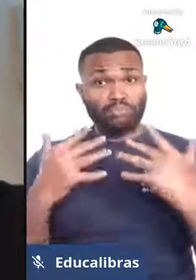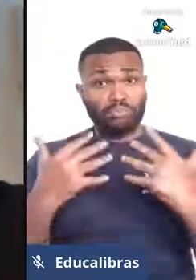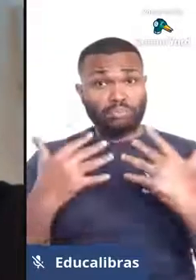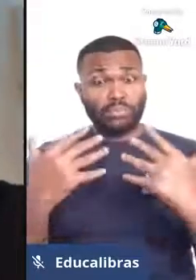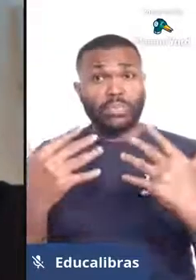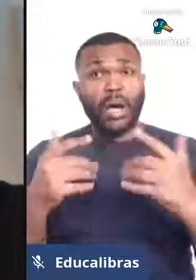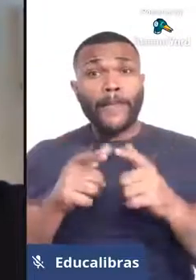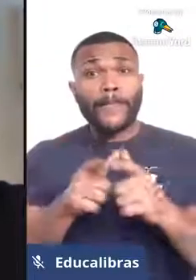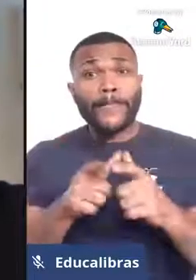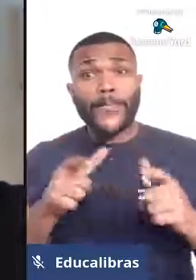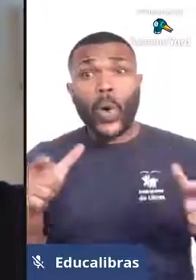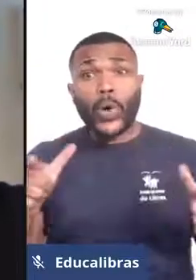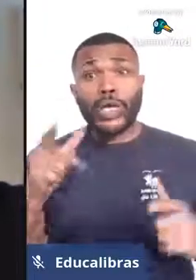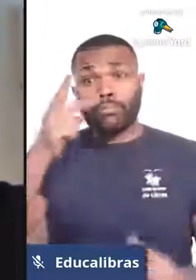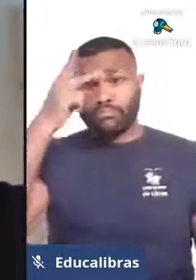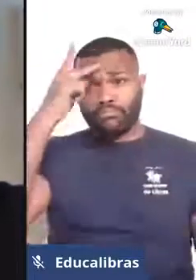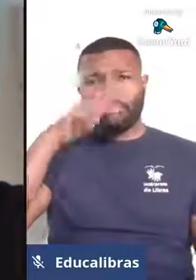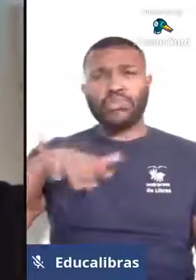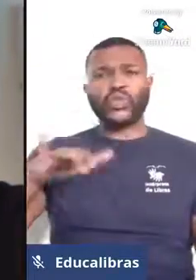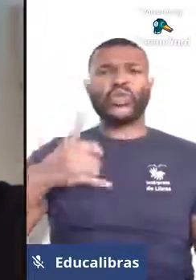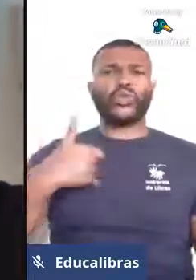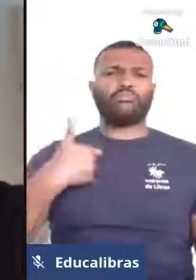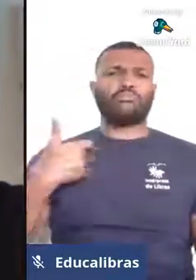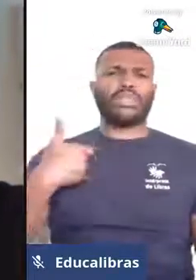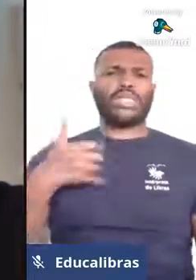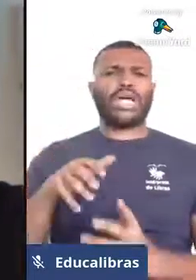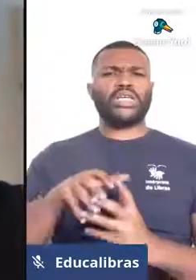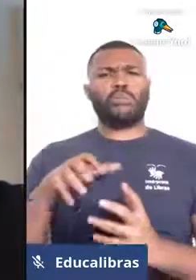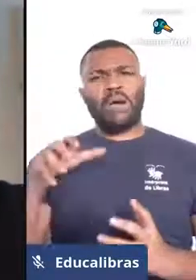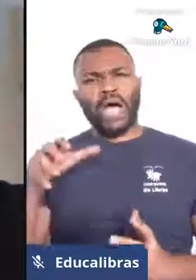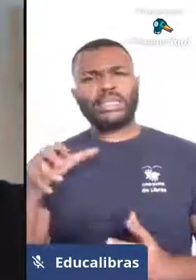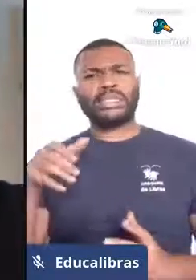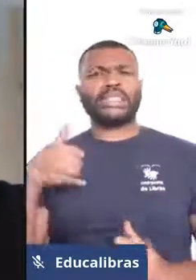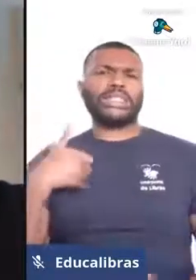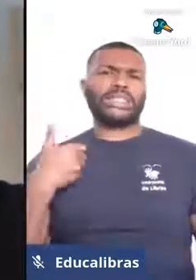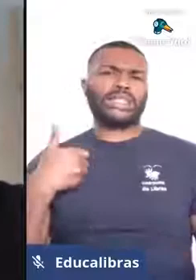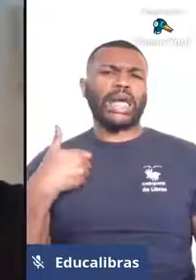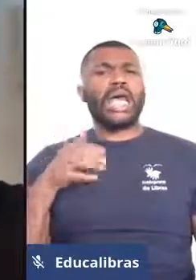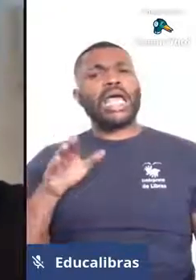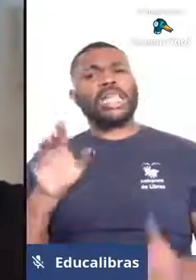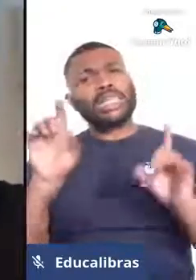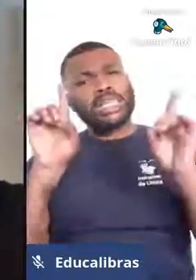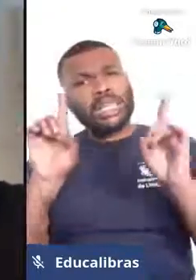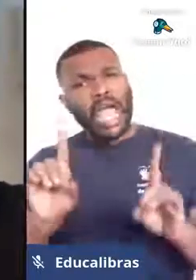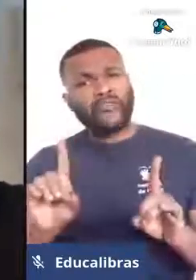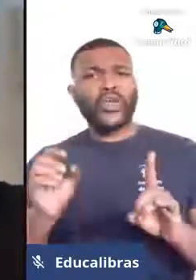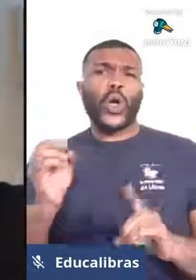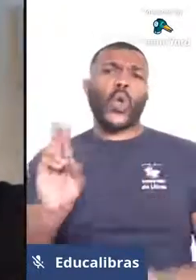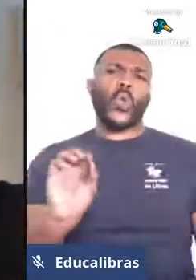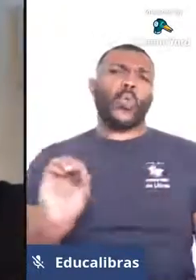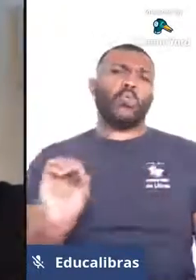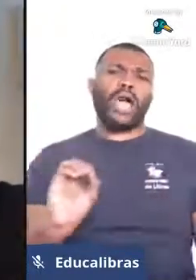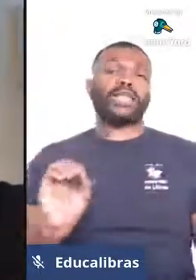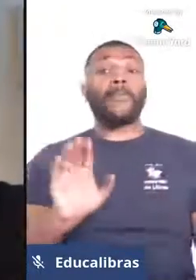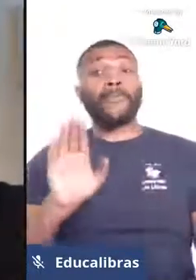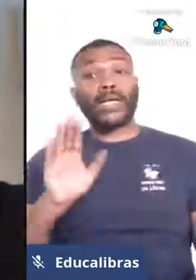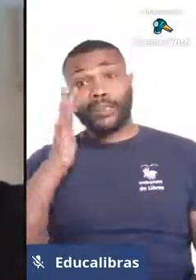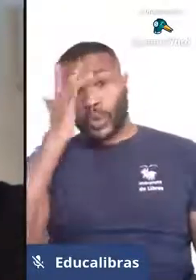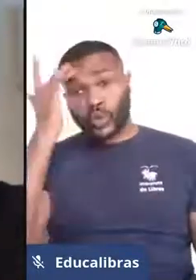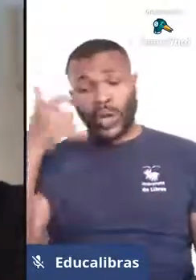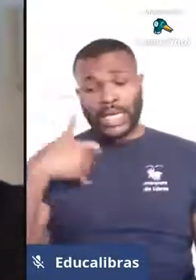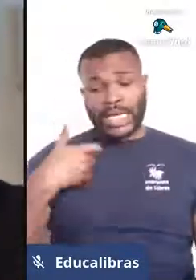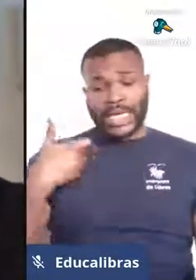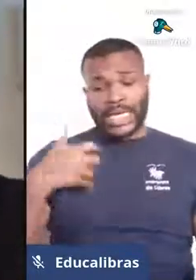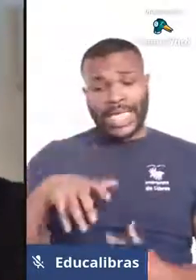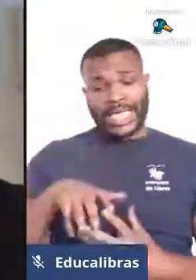pessoas de mais idade, com deficiência ou sem deficiência, mas que têm limitações. Então, em qualquer país você